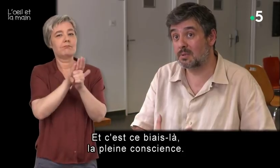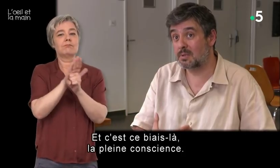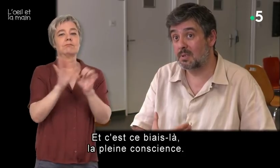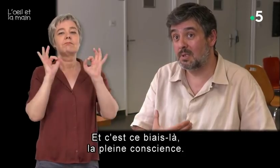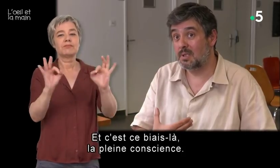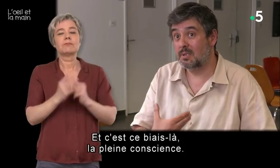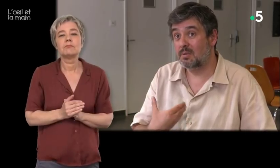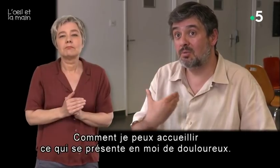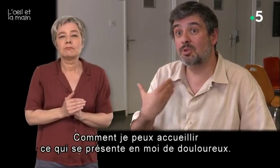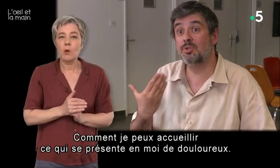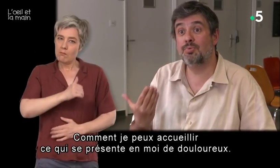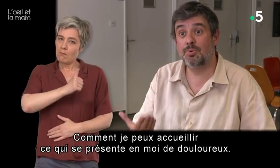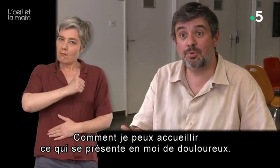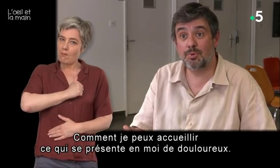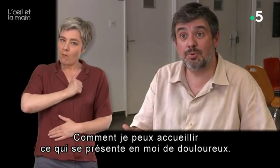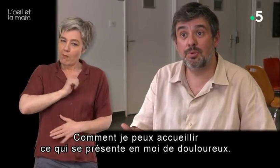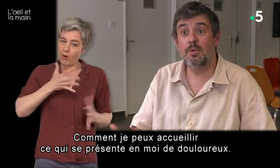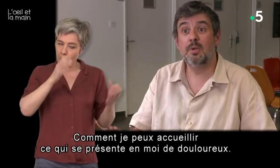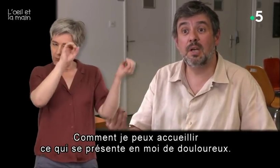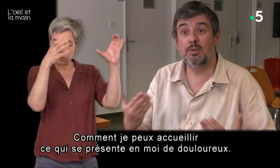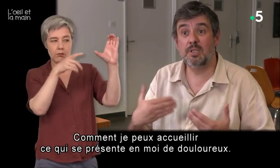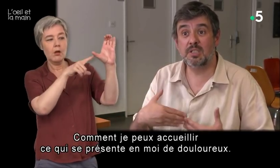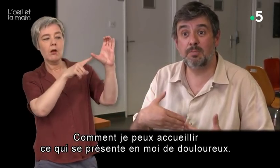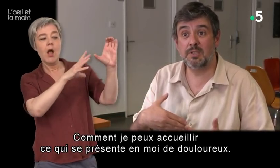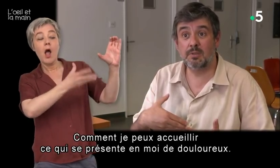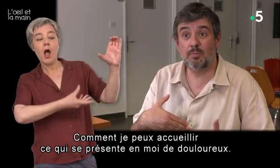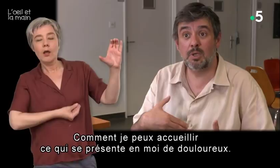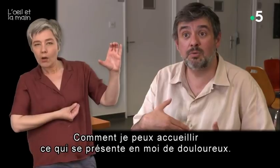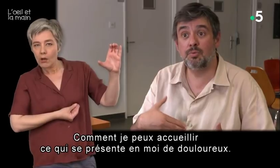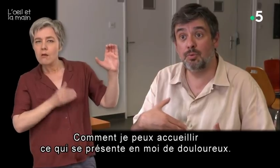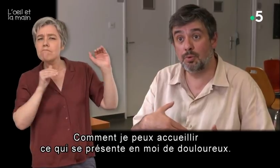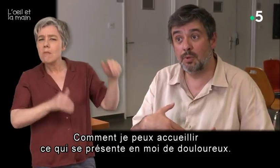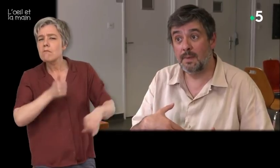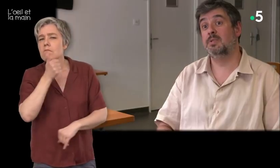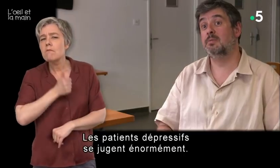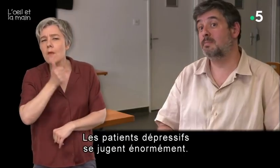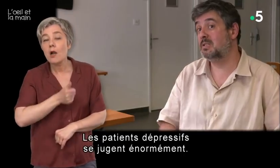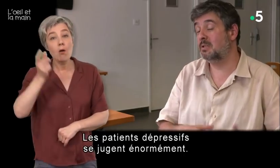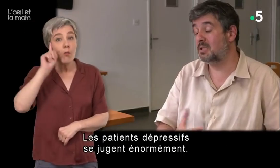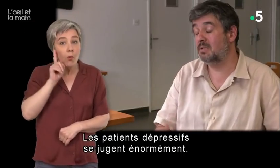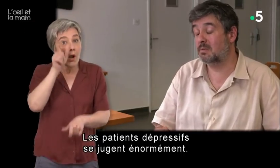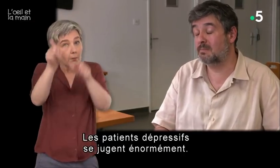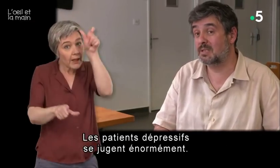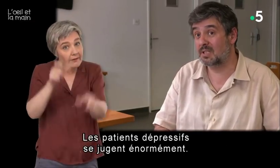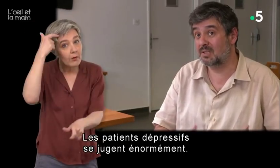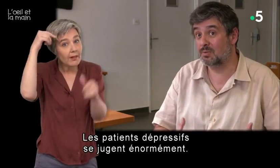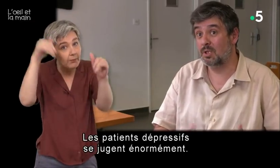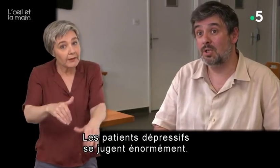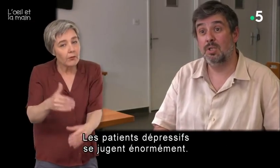conscience. Comment je peux accueillir ce qui présente en moi de douloureux? Parce que les patients dépressifs sont des patients